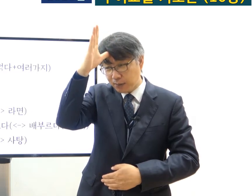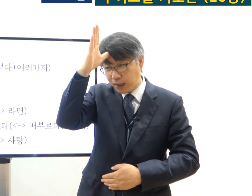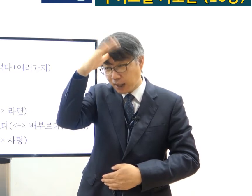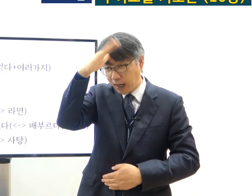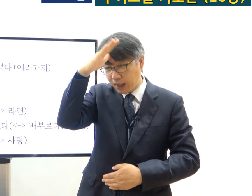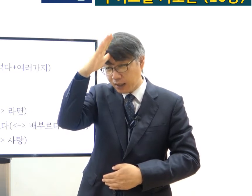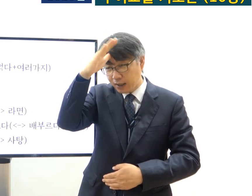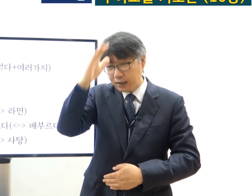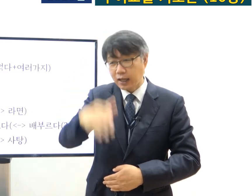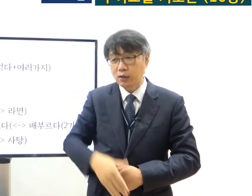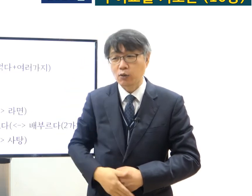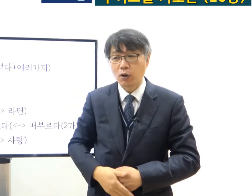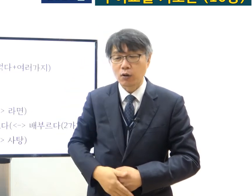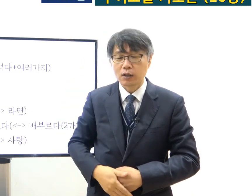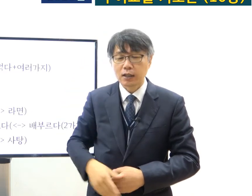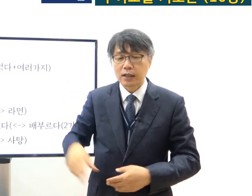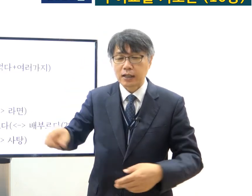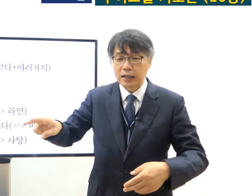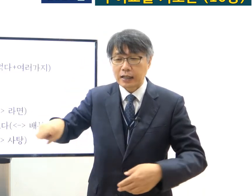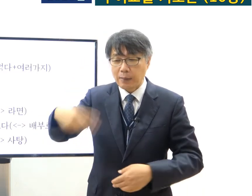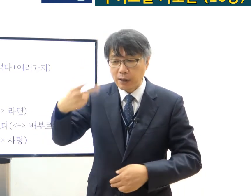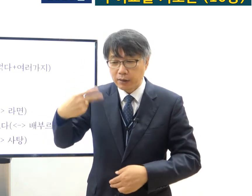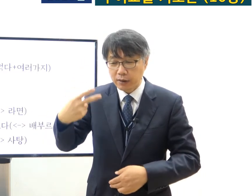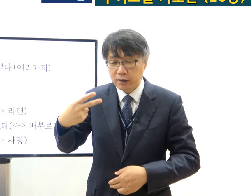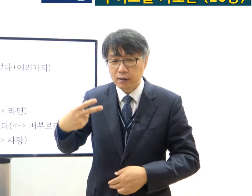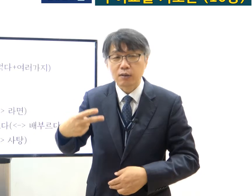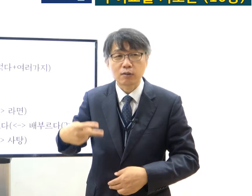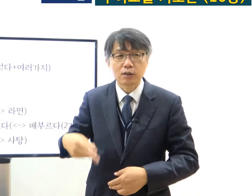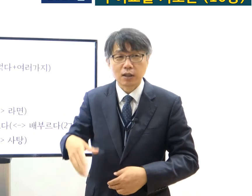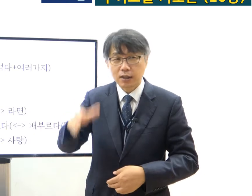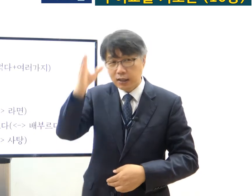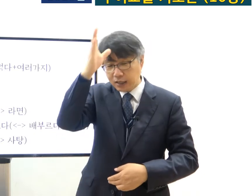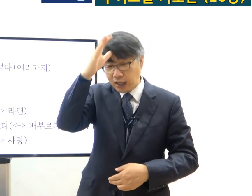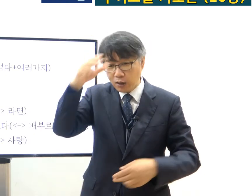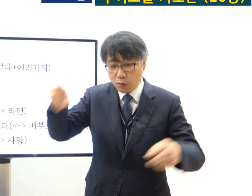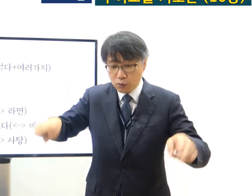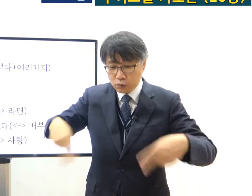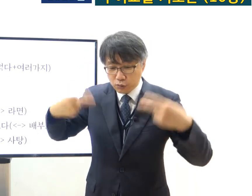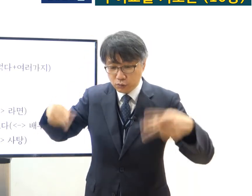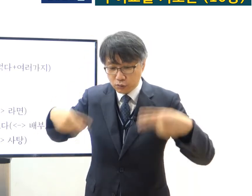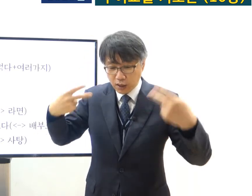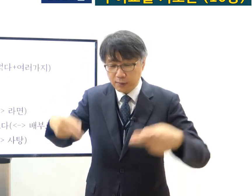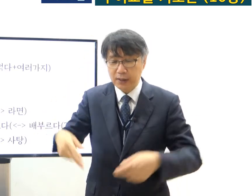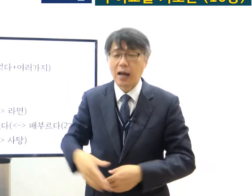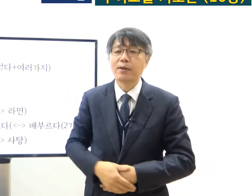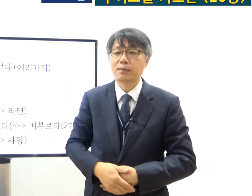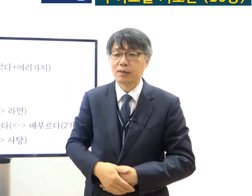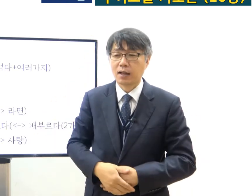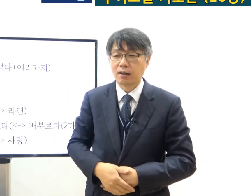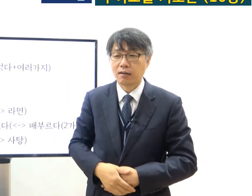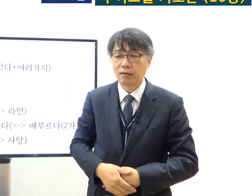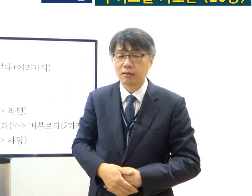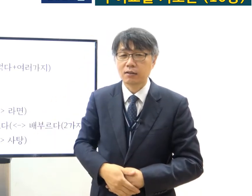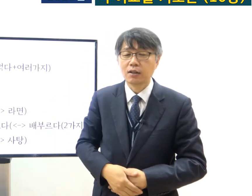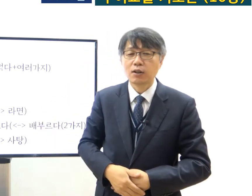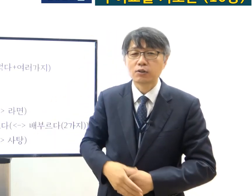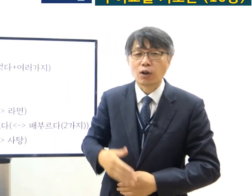됩니다. 닭이고요. 라면. 이렇게 닭하고 국수 하면 라면입니다. 저는